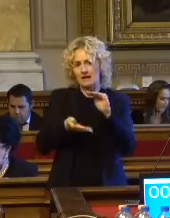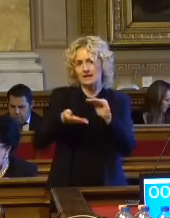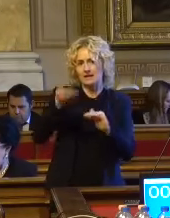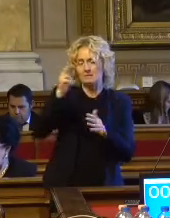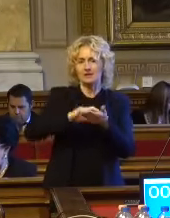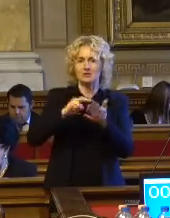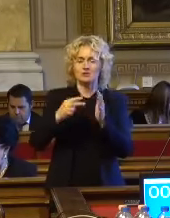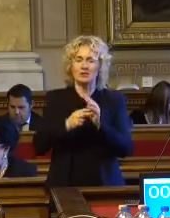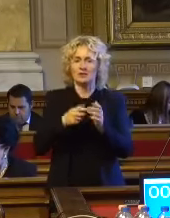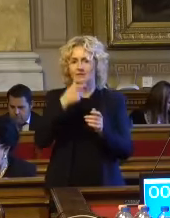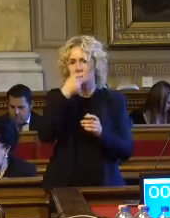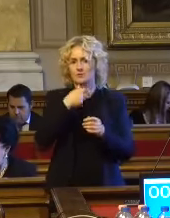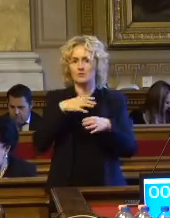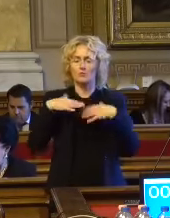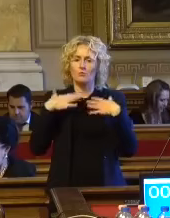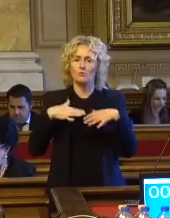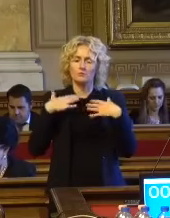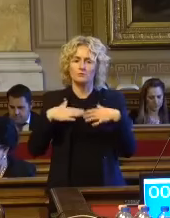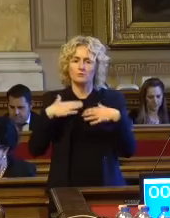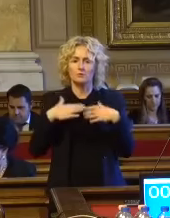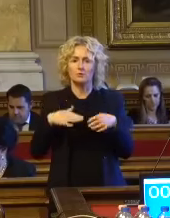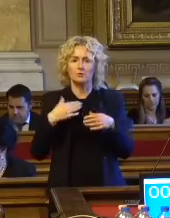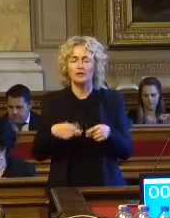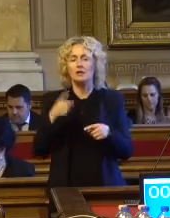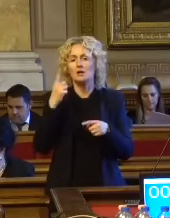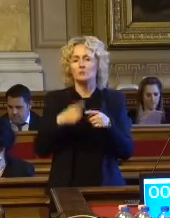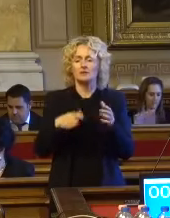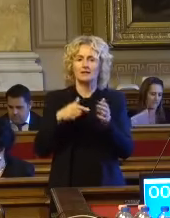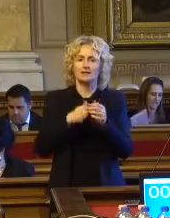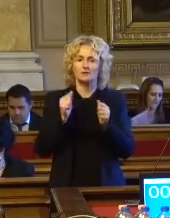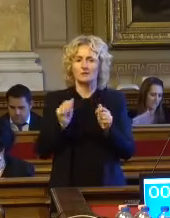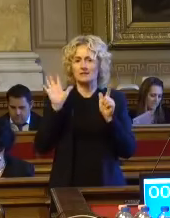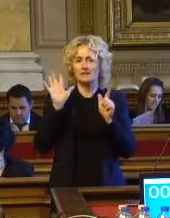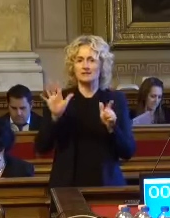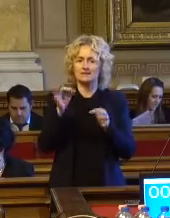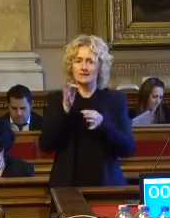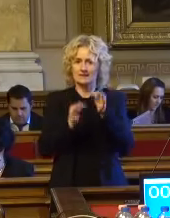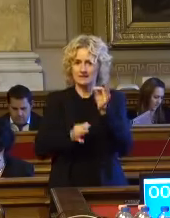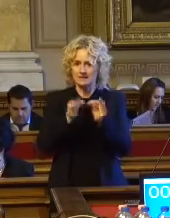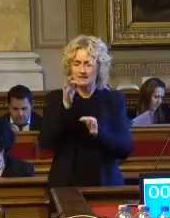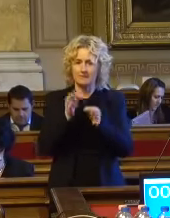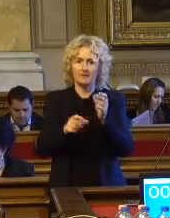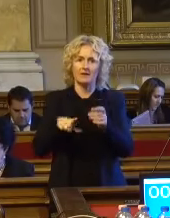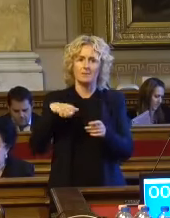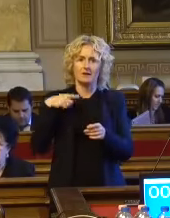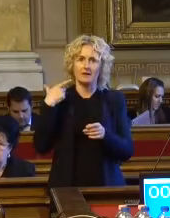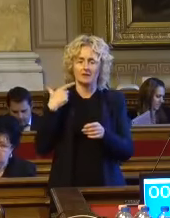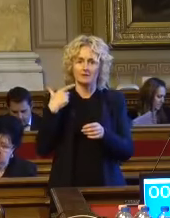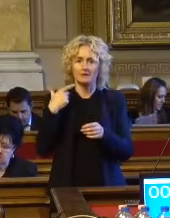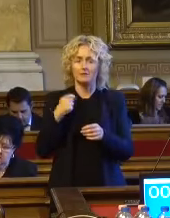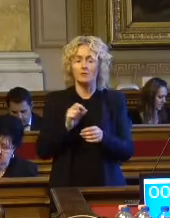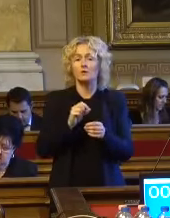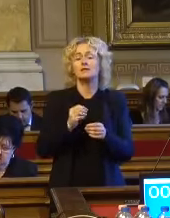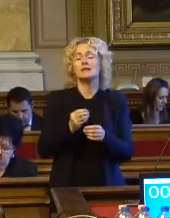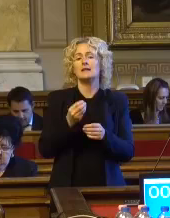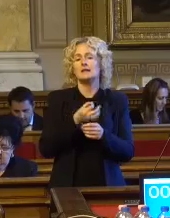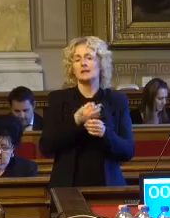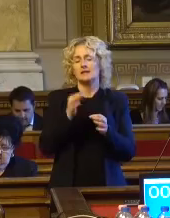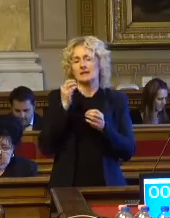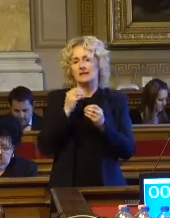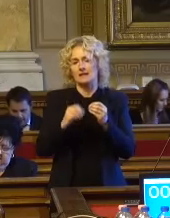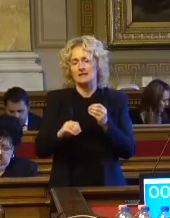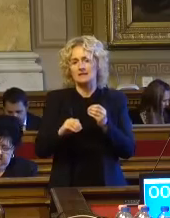Kft-nél. Utoljára áremelés 2017. szeptemberében volt a cégnél, tehát ebből kifolyólag 2018.